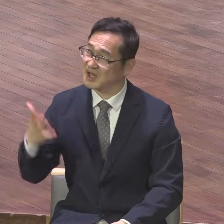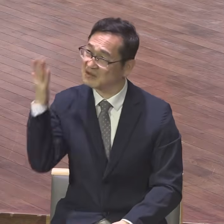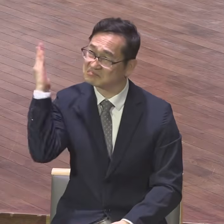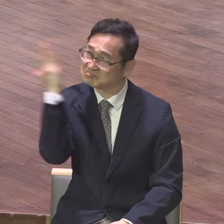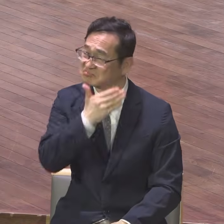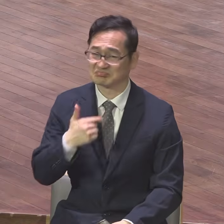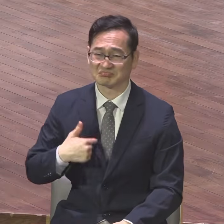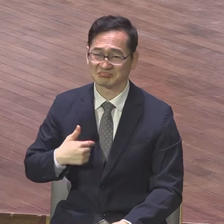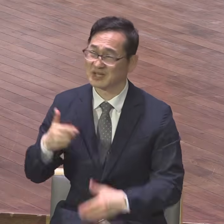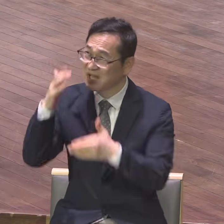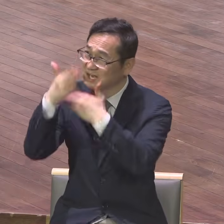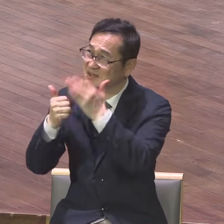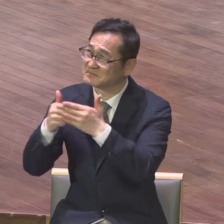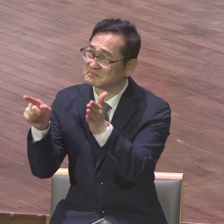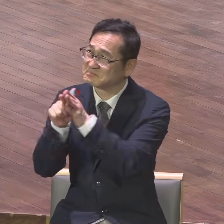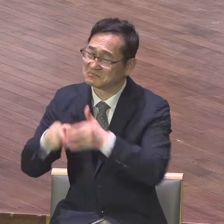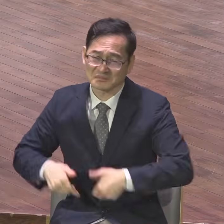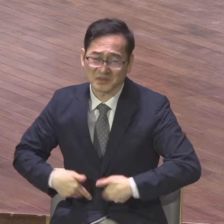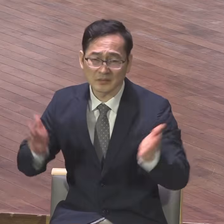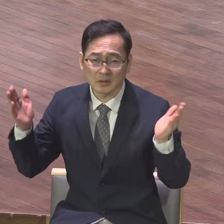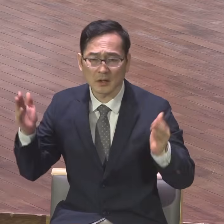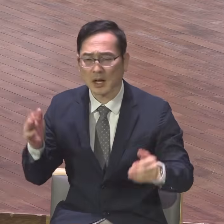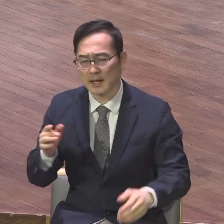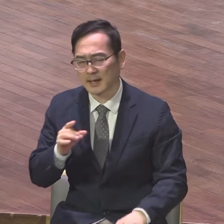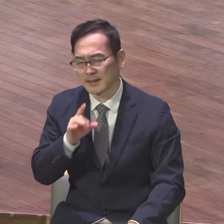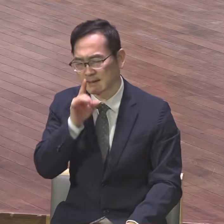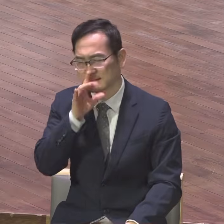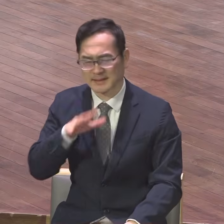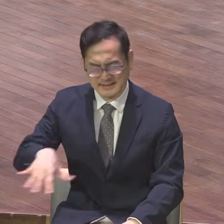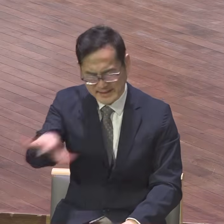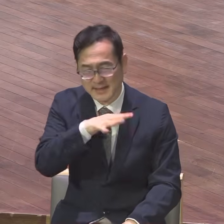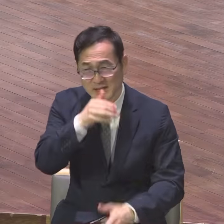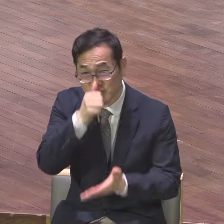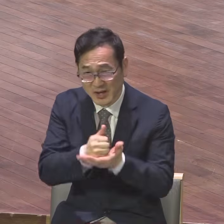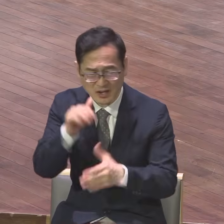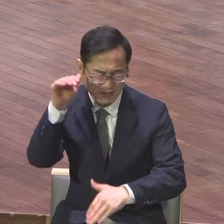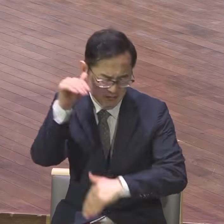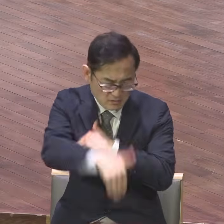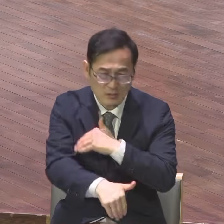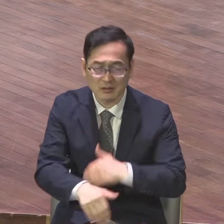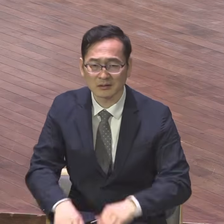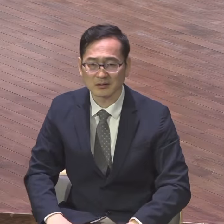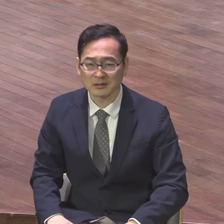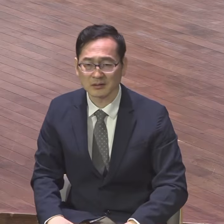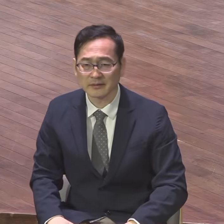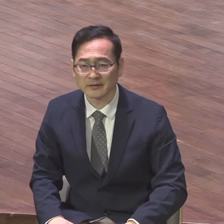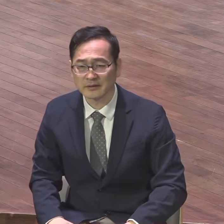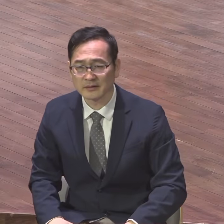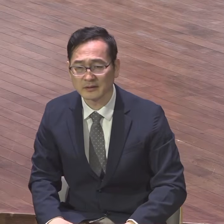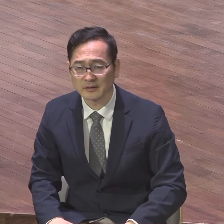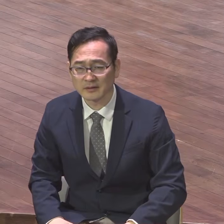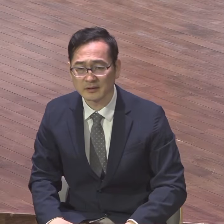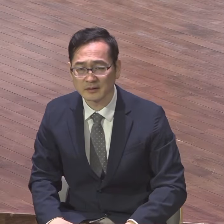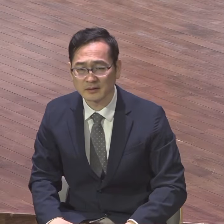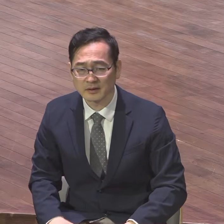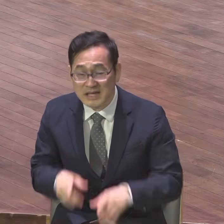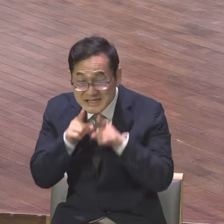사랑과 긍휼에 풍성하신 하나님께서 전적 타락해 있는 나를, 완전 무능해져 버린